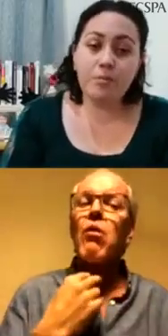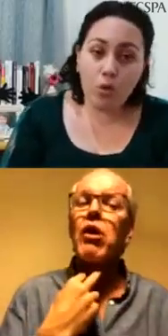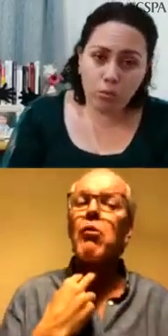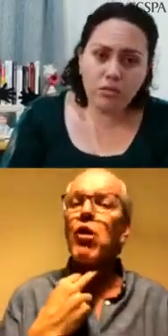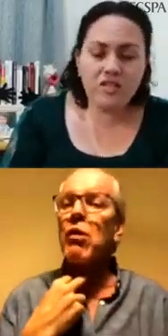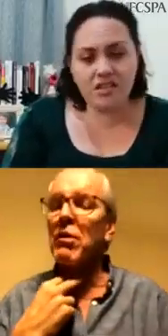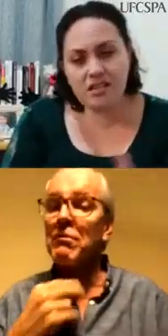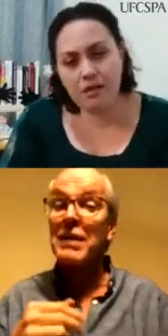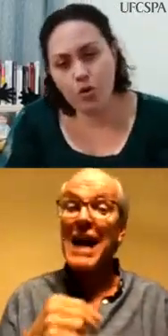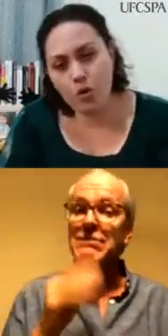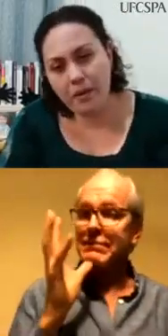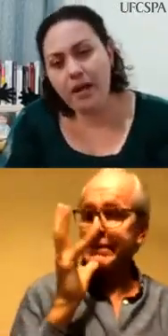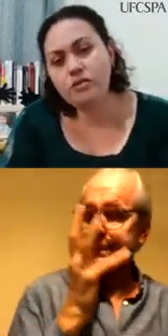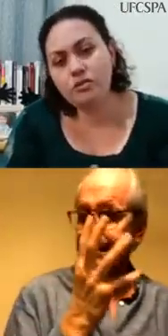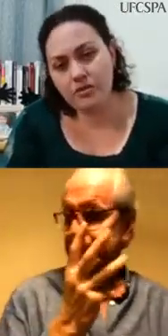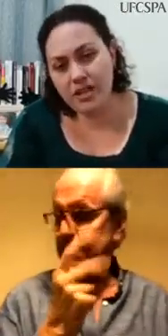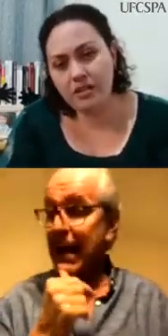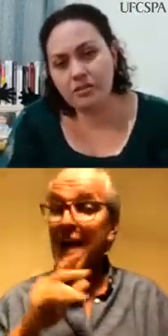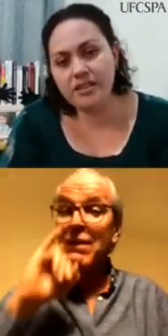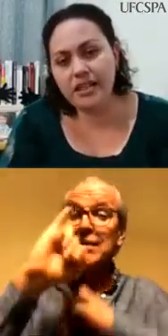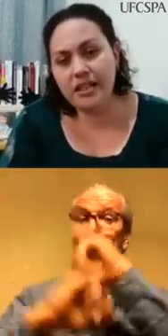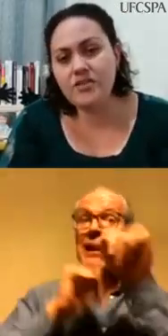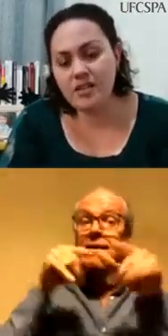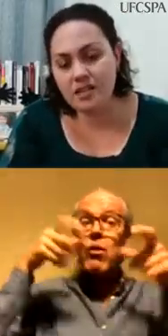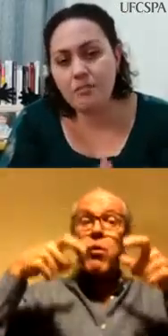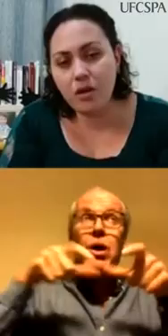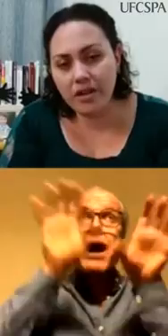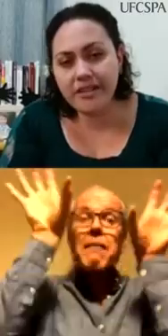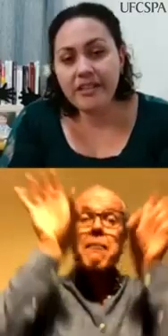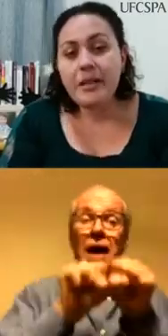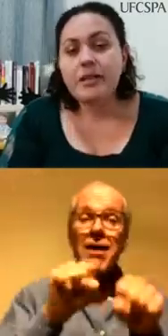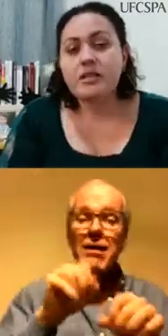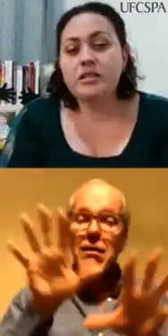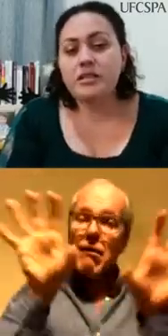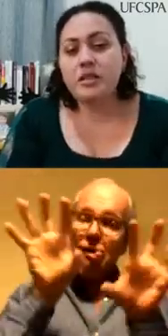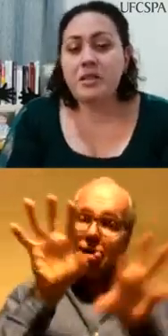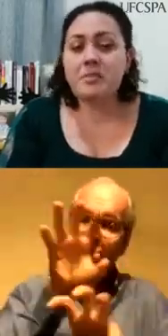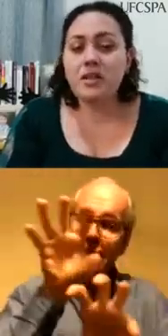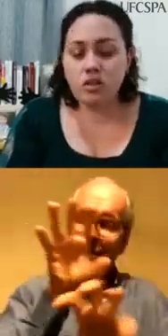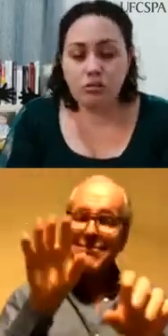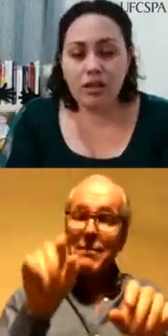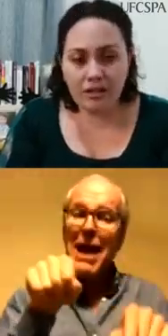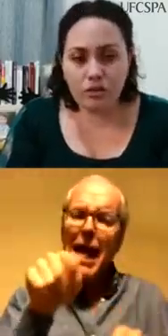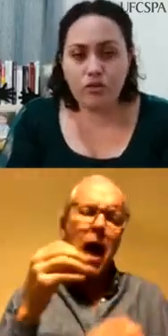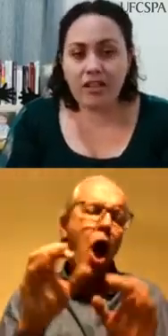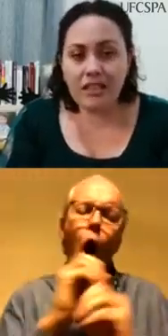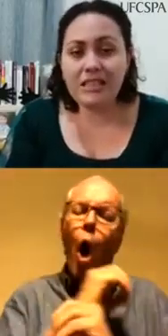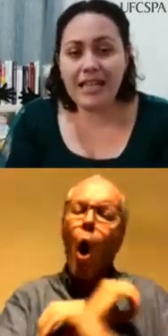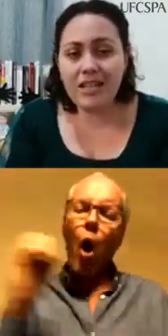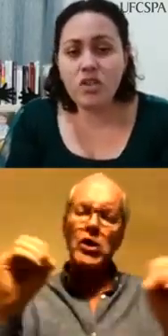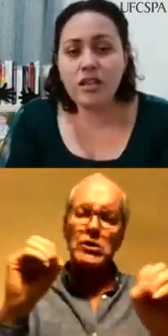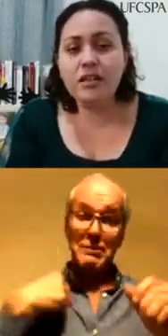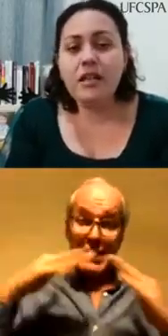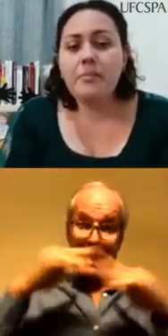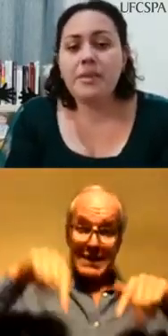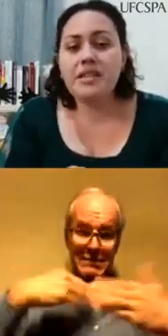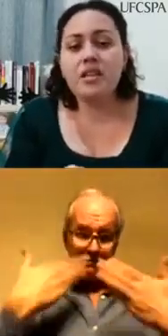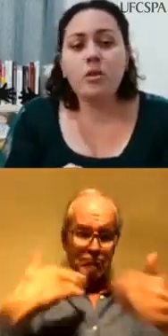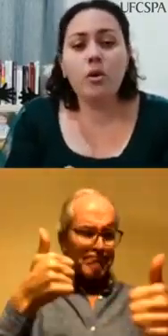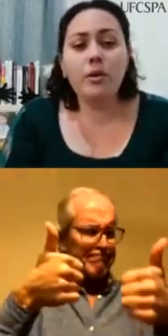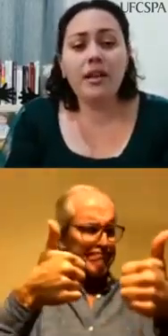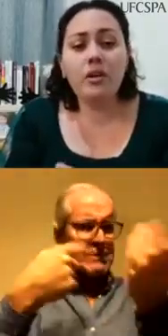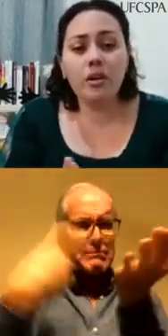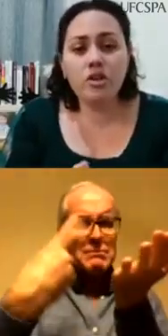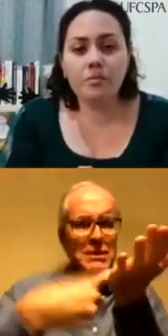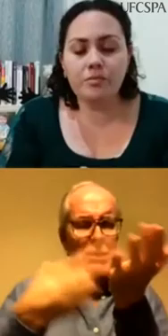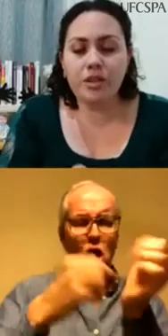É bom, às vezes está ocupado, tu não consegue contratar, às vezes demora. Também depende do lugar que tu tiver internet, né? Mas a